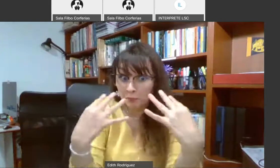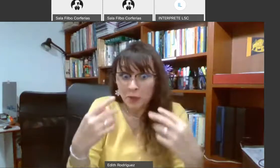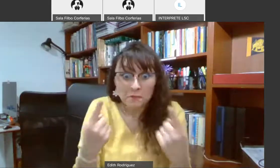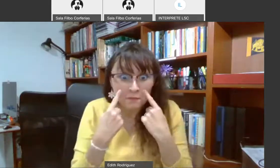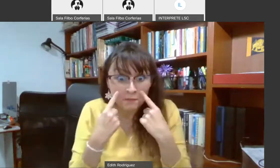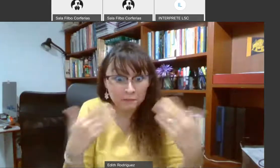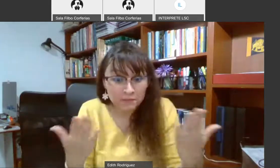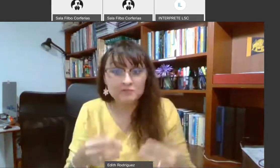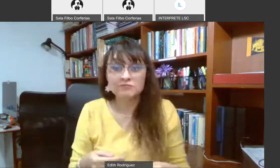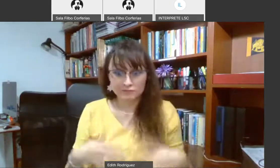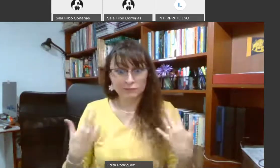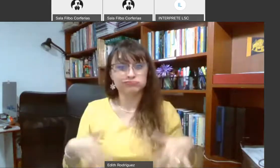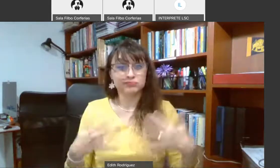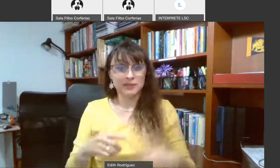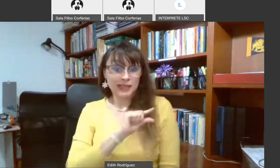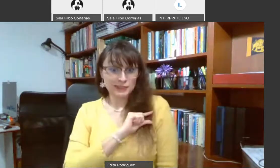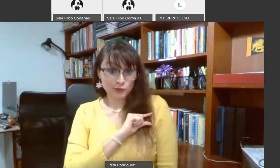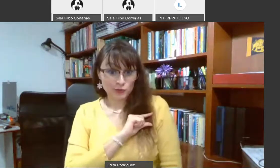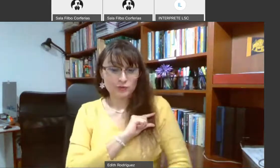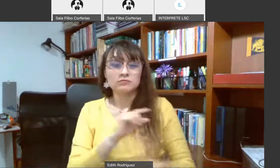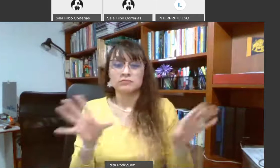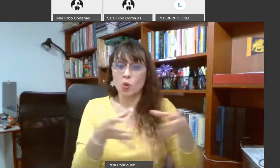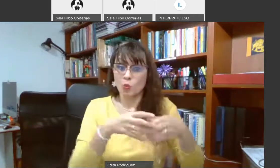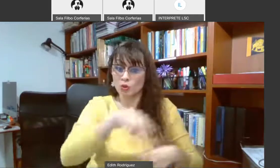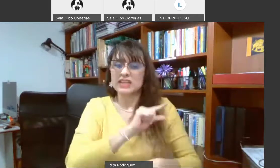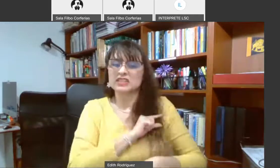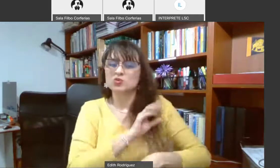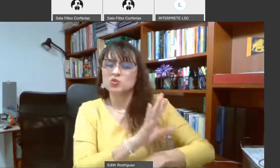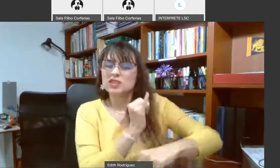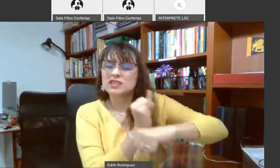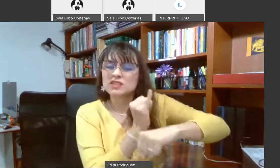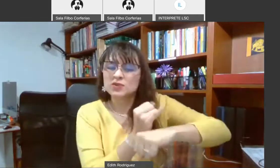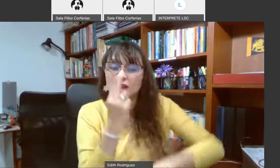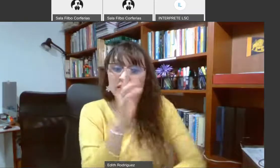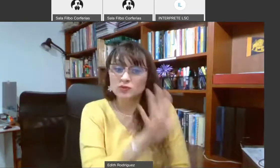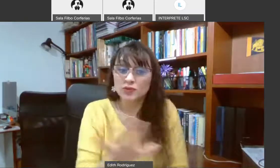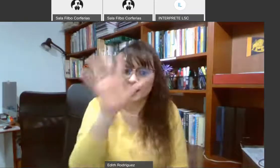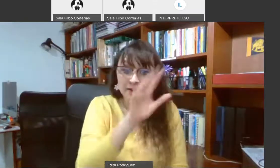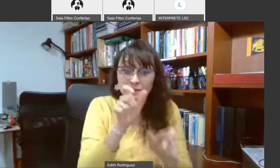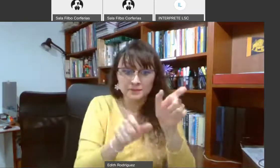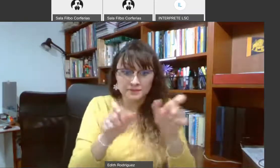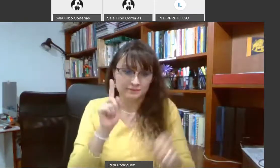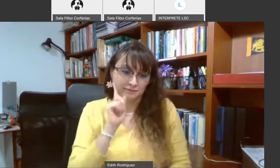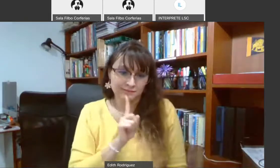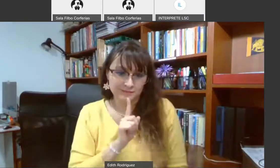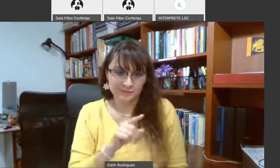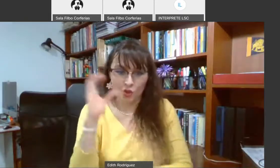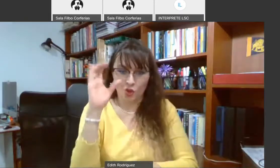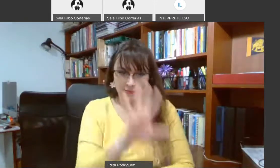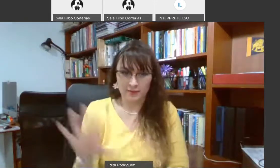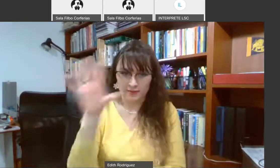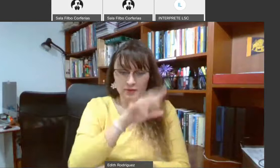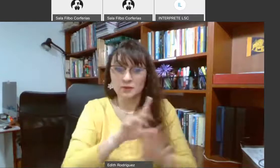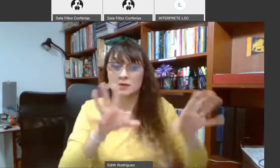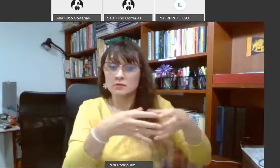sea textual que le pueda dar a las personas sordas también puede funcionar. El Grupo de Lensor, el